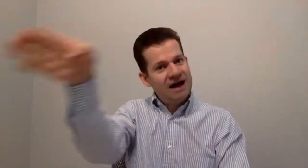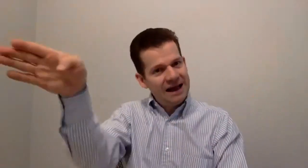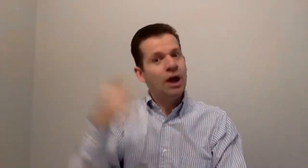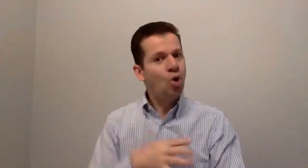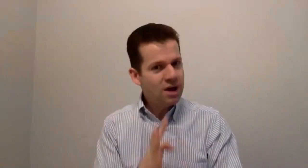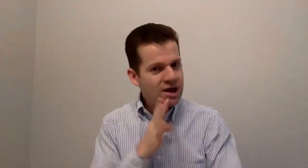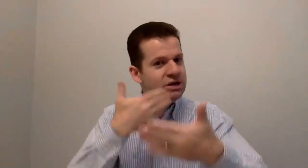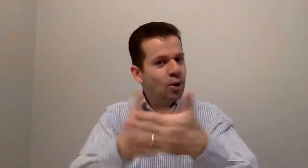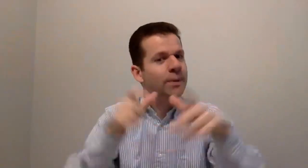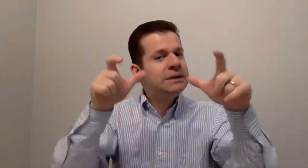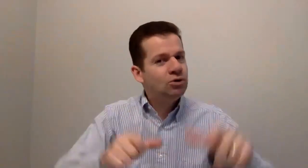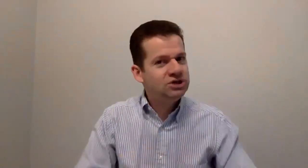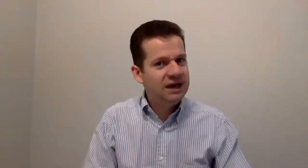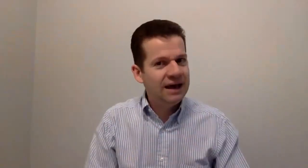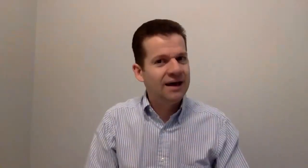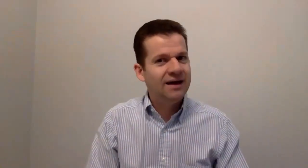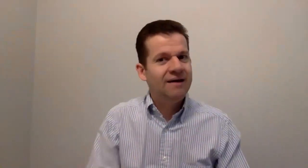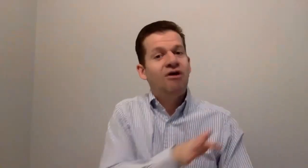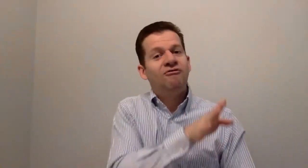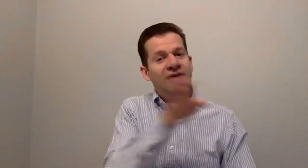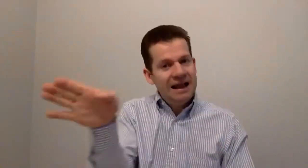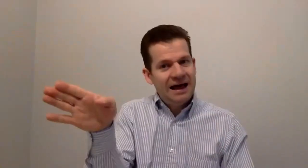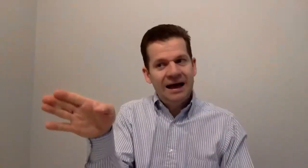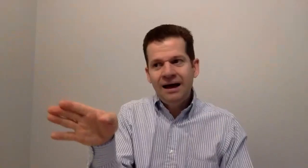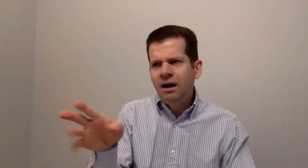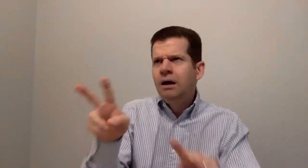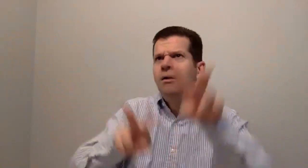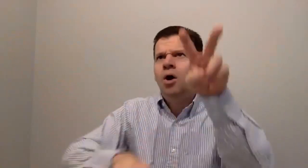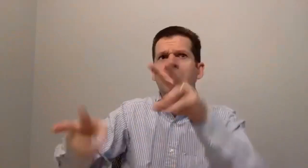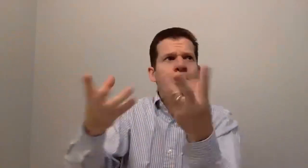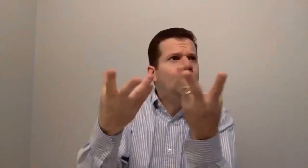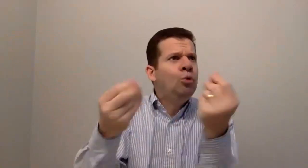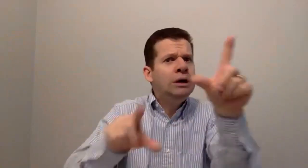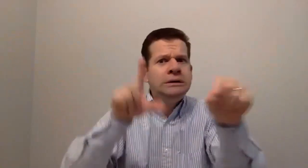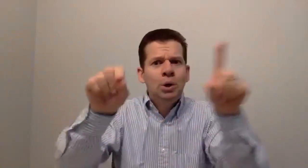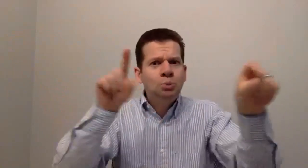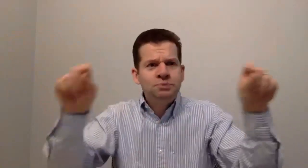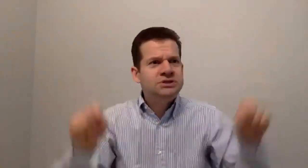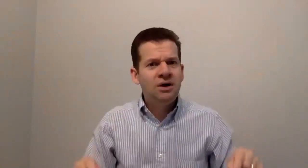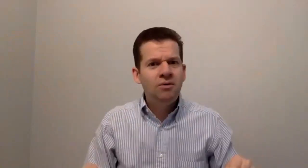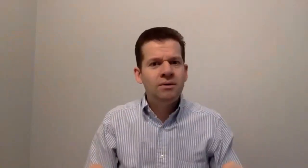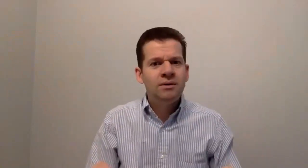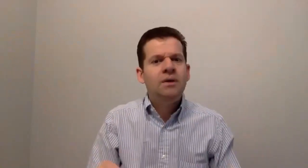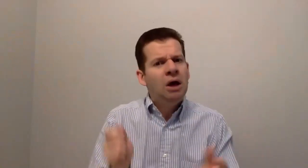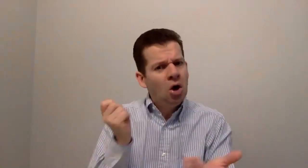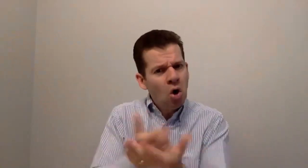Vai lá, eu conheço Ribeirão Preto, onde que é. Vai lá, olha, muita opção.